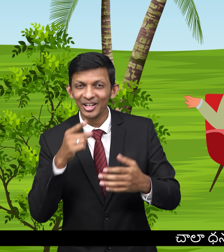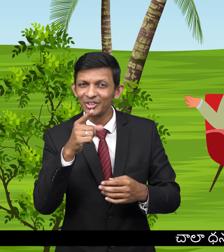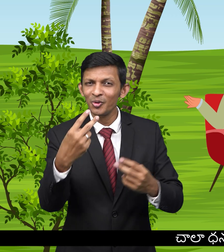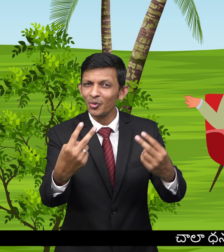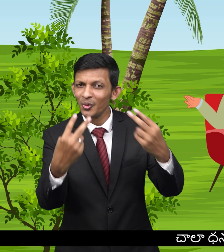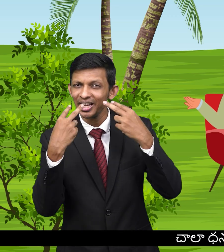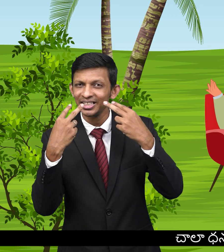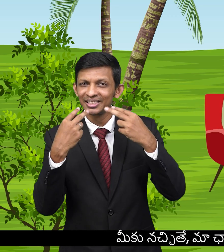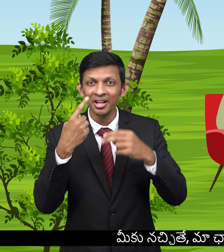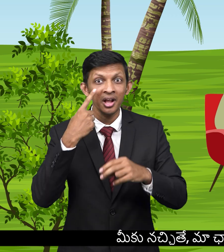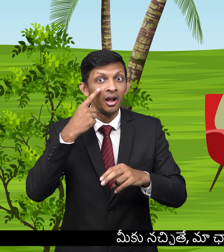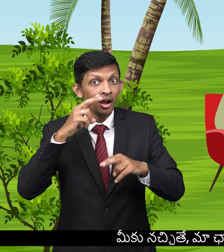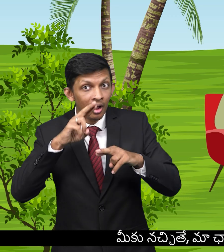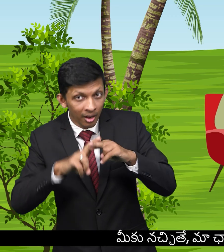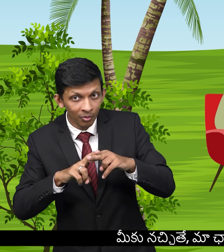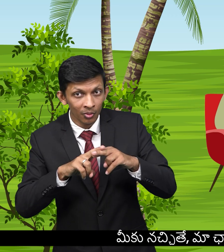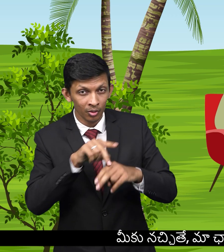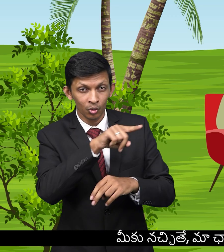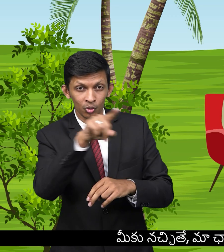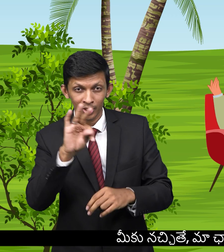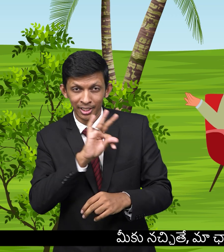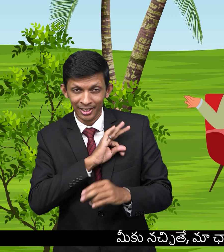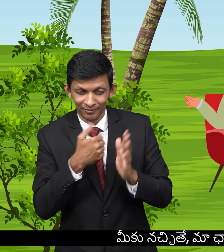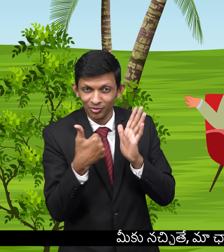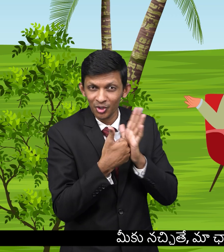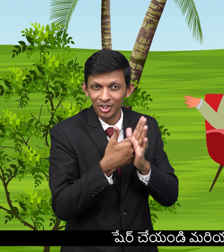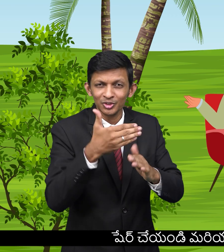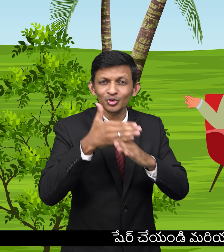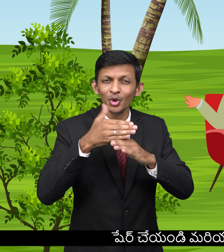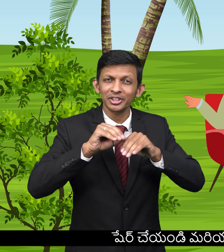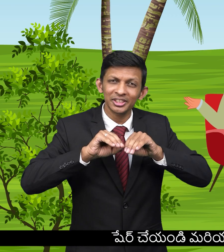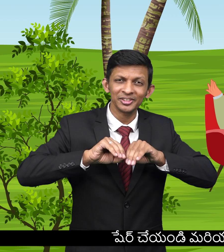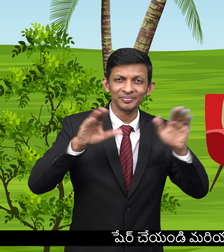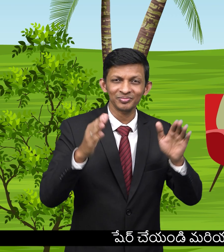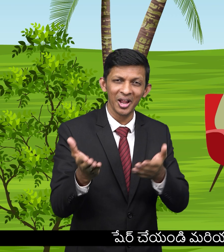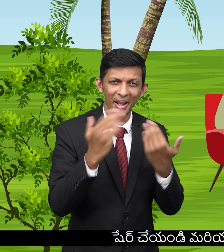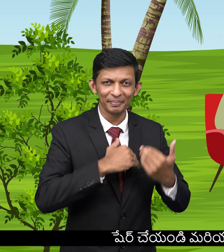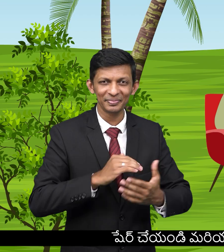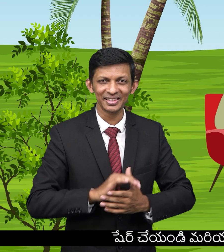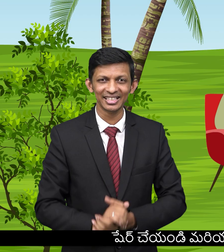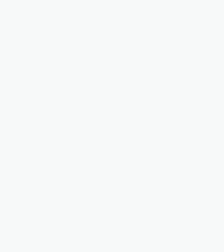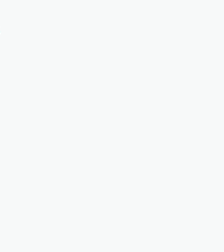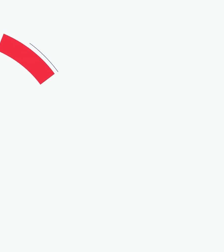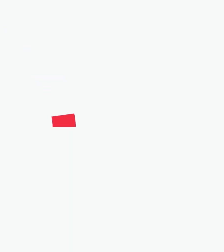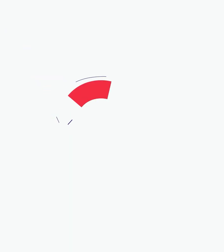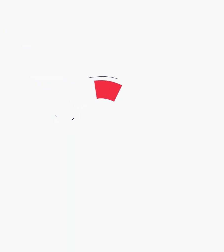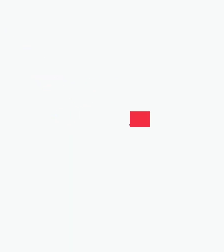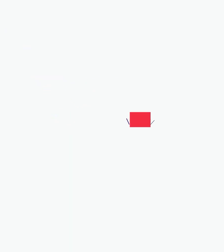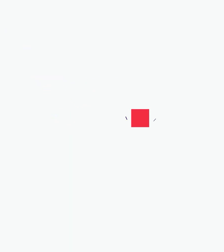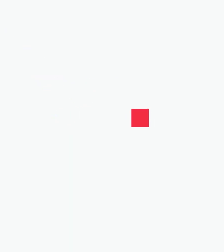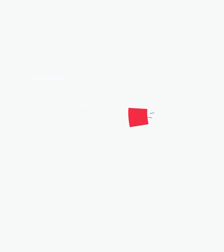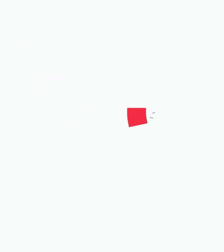చాలా ధన్యవాదాలు. మీకు నచ్చితే మా ఛానల్ను లైక్ చేయండి, షేర్ చేయండి మరియు సబ్స్క్రైబ్ చేయండి.